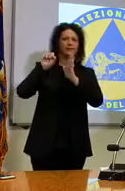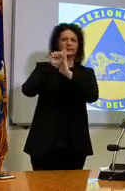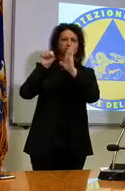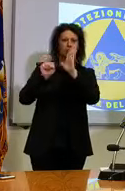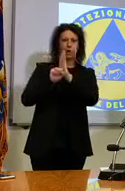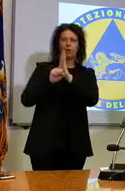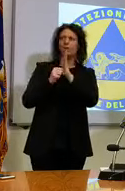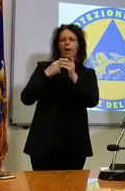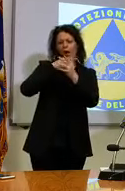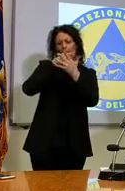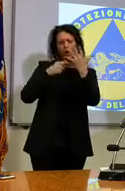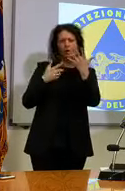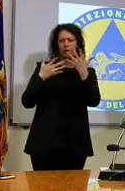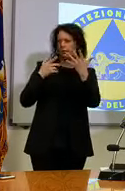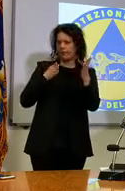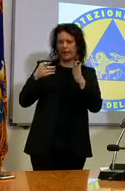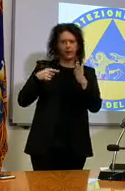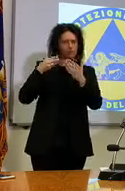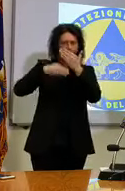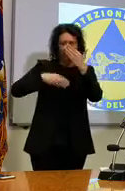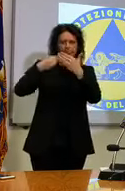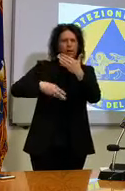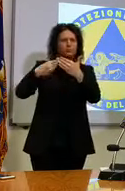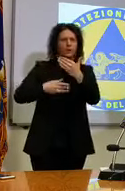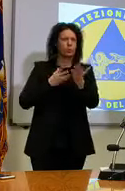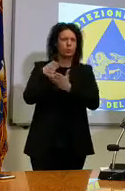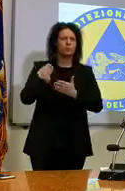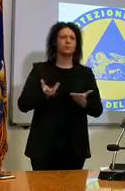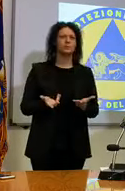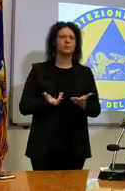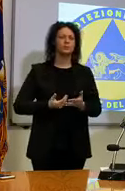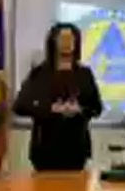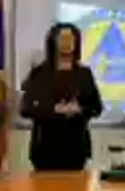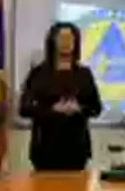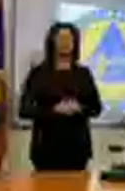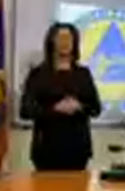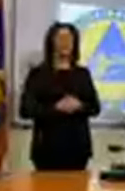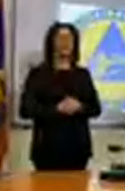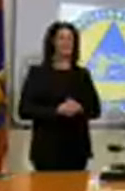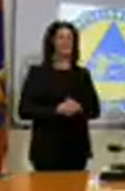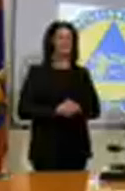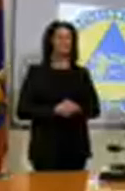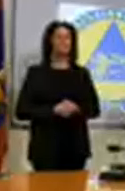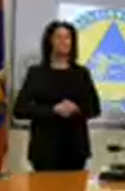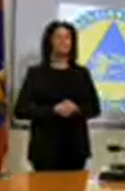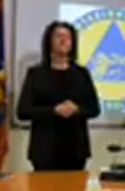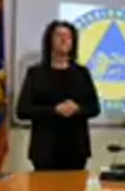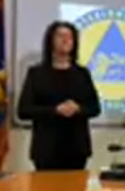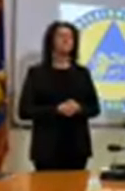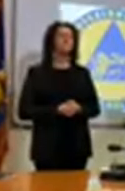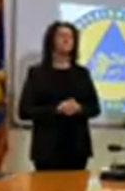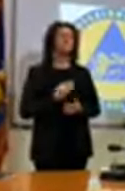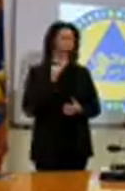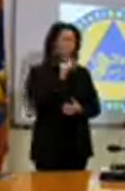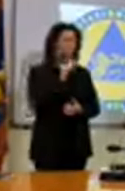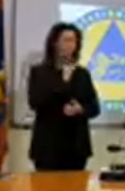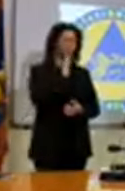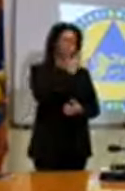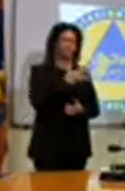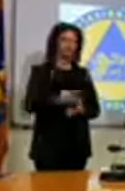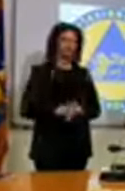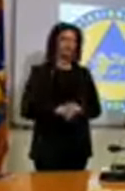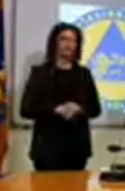perdendo tutte queste dimensioni. Presidente, posso? L'ultima? Sì, dopo spiego un attimo. Tempo fa ci